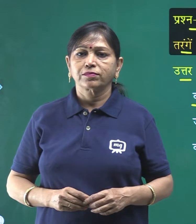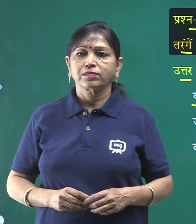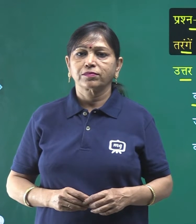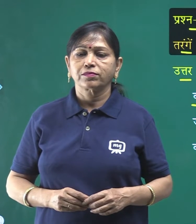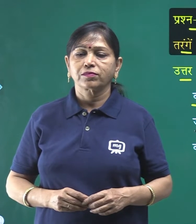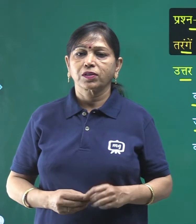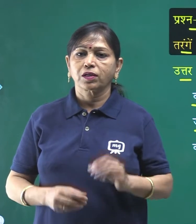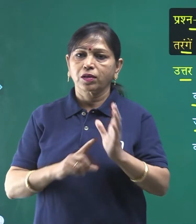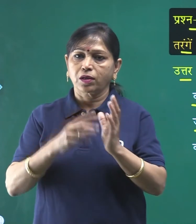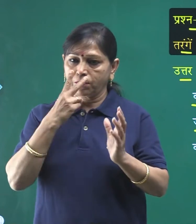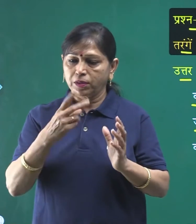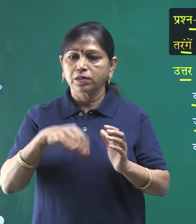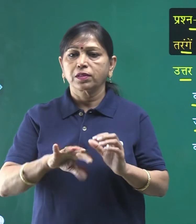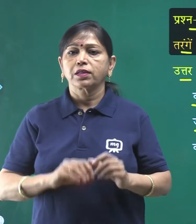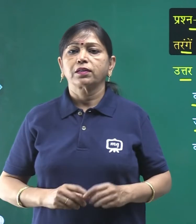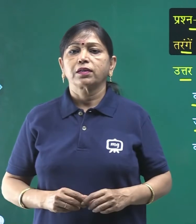अभिलक्षित की जाती है,